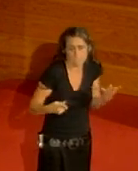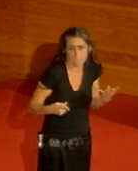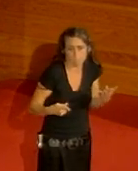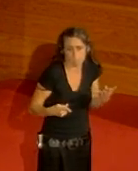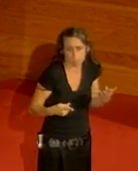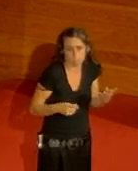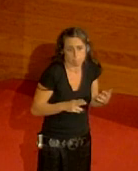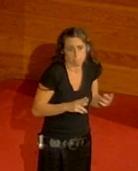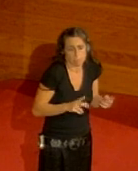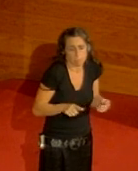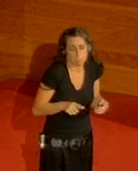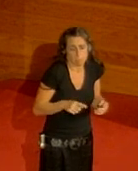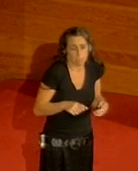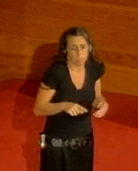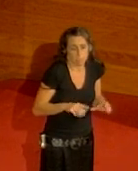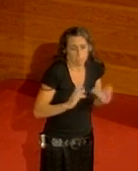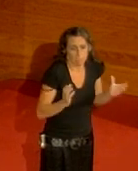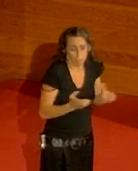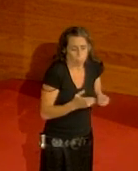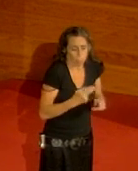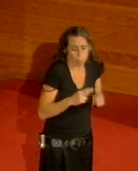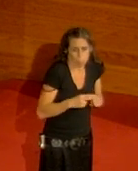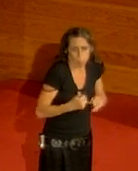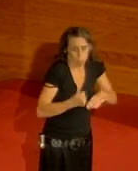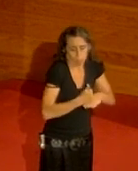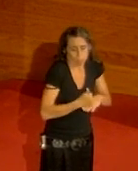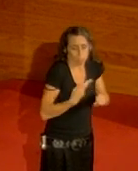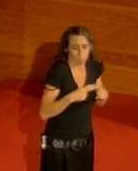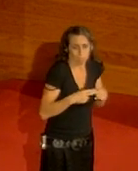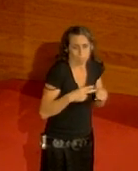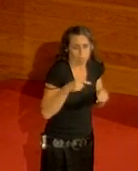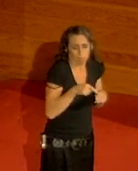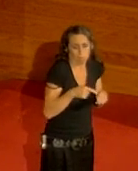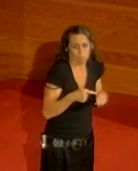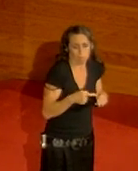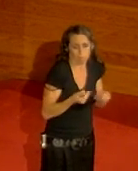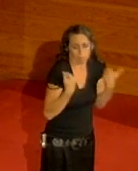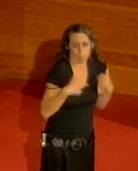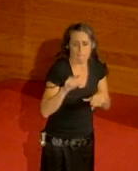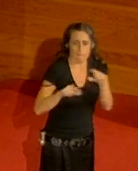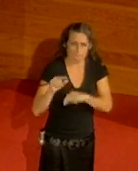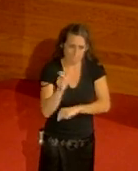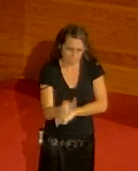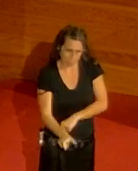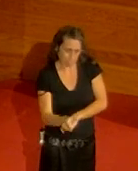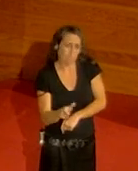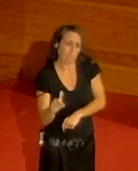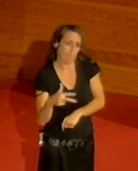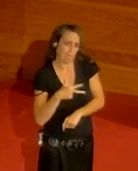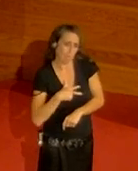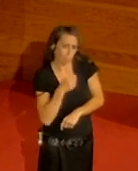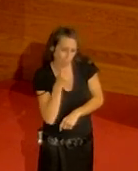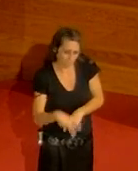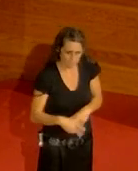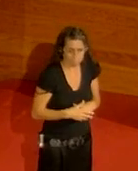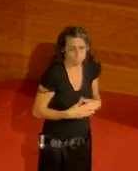nombrados a dedo lo cual pues Bueno pues netanyahua ha dicho que está dispuesto a sacrificar estas dos últimas leyes Pero bueno